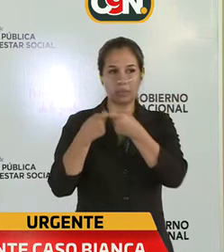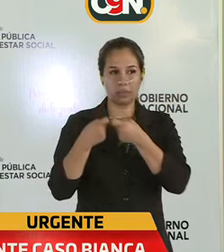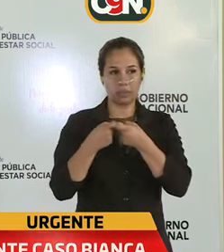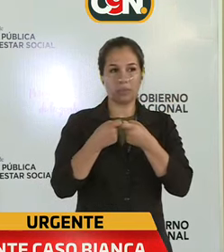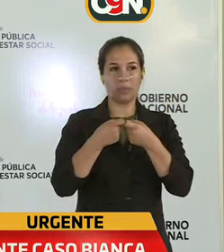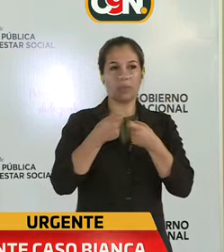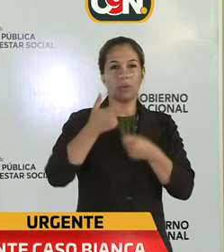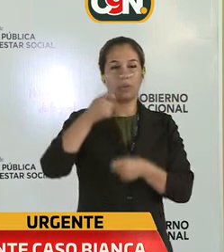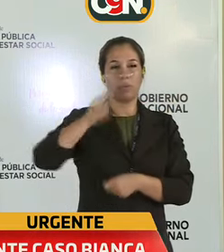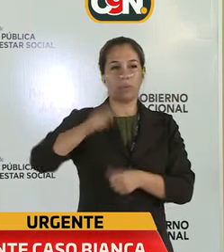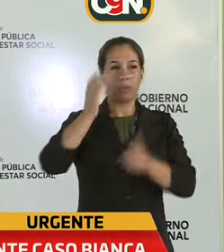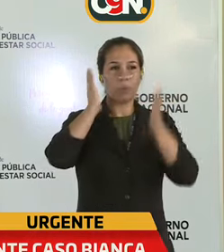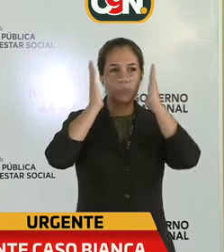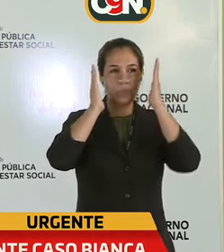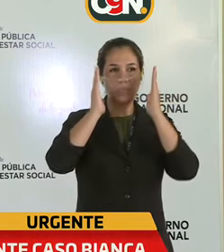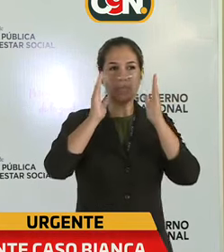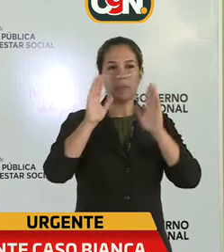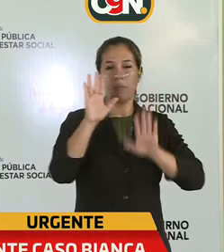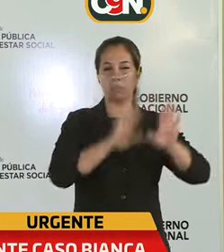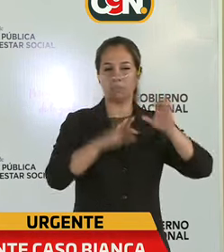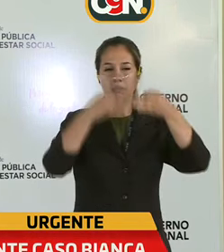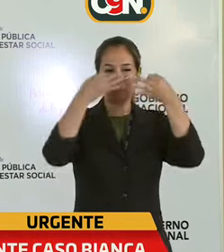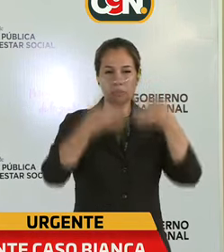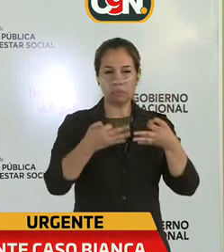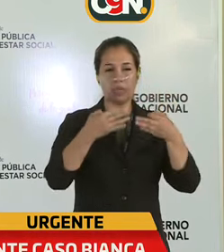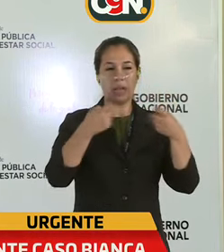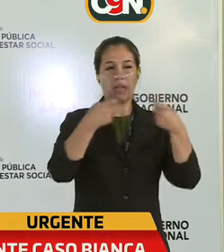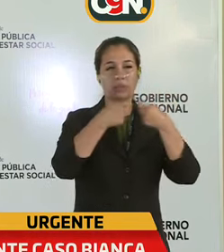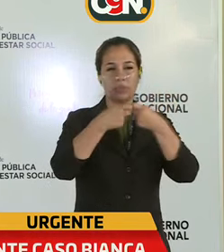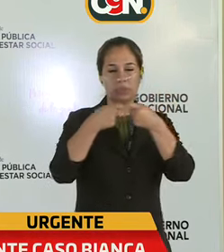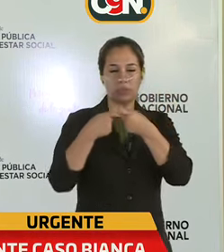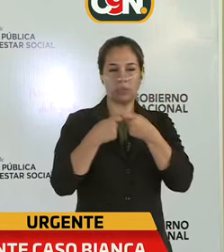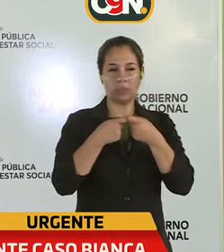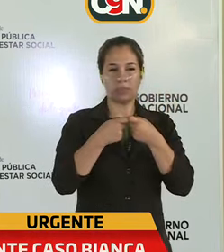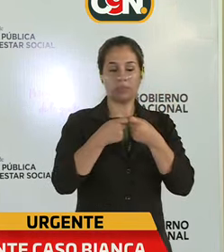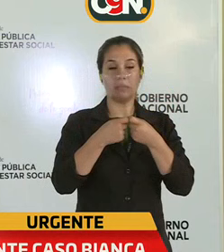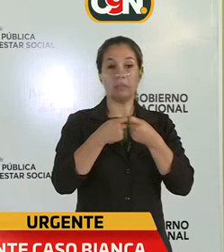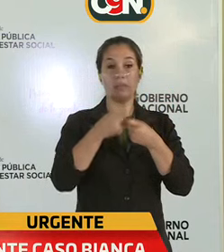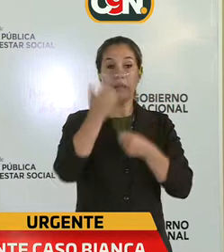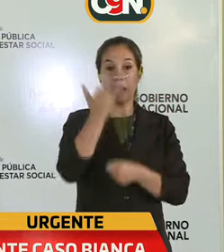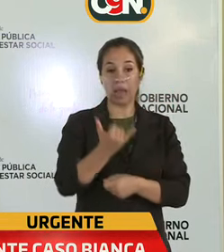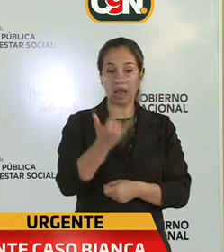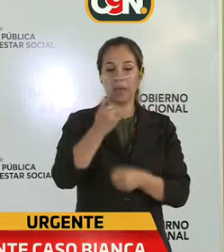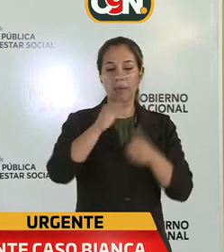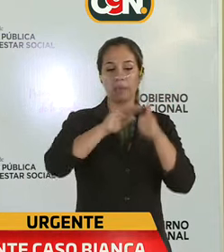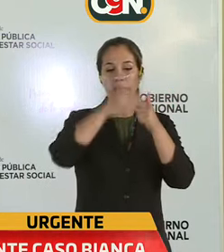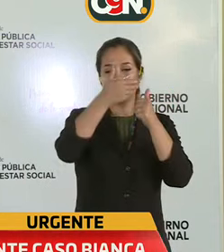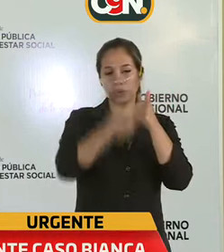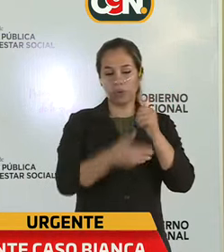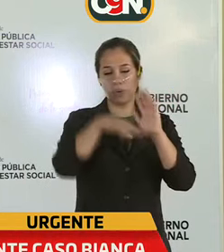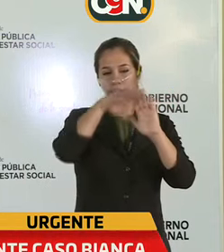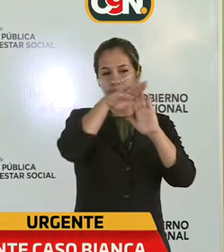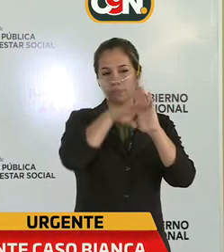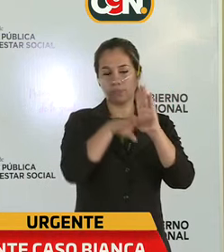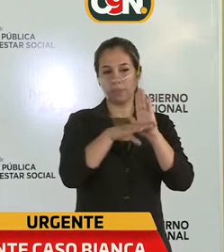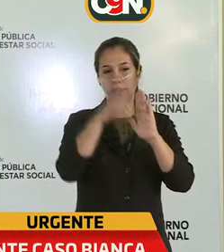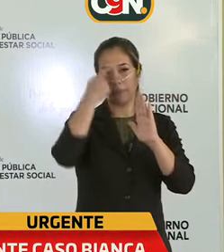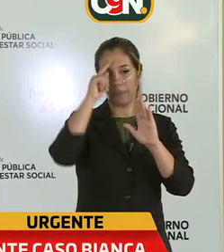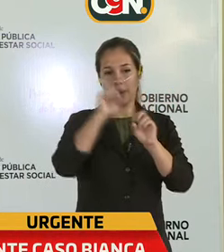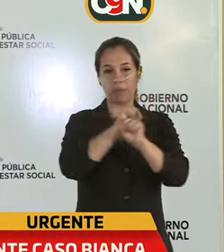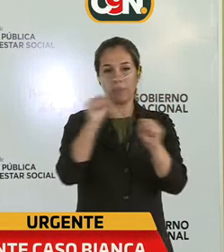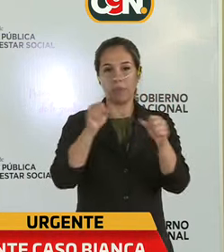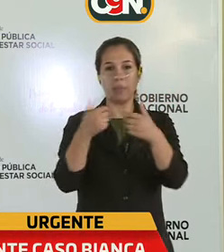asociaciones jurídicamente bien establecidas de la sociedad civil, y hay un protocolo para recibir